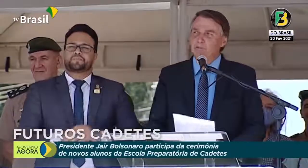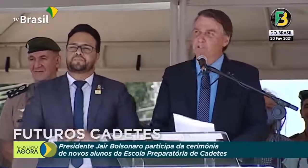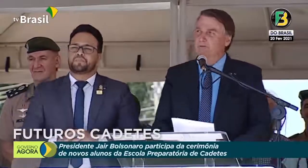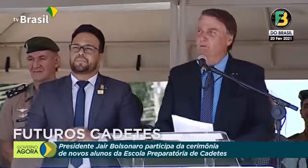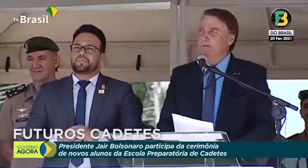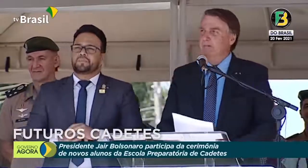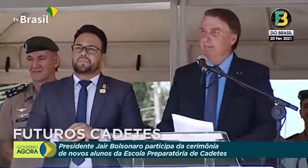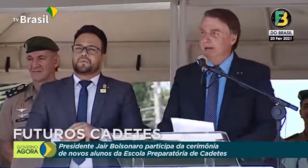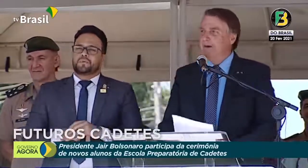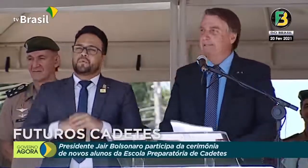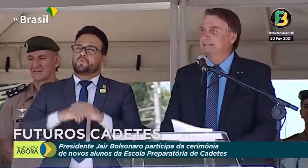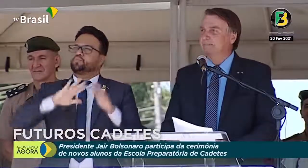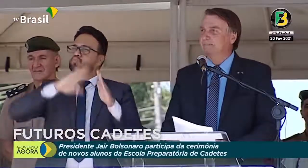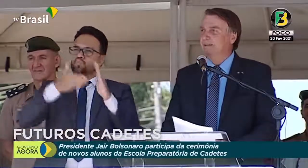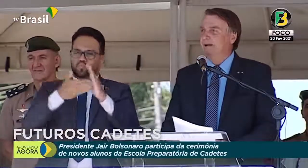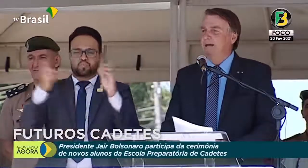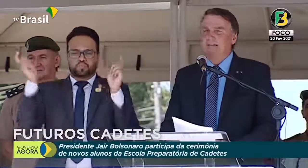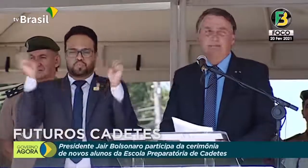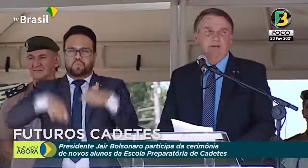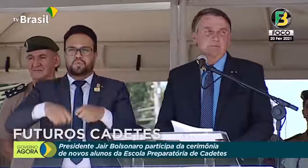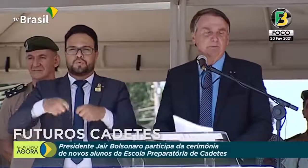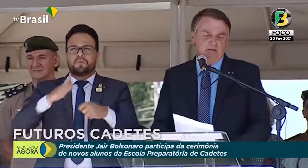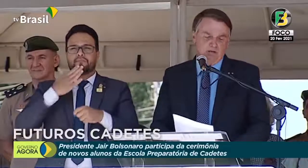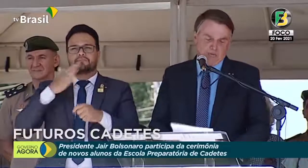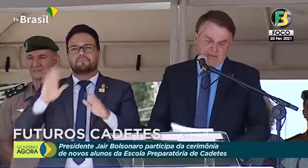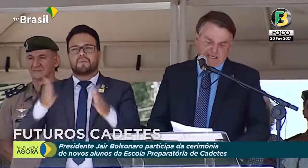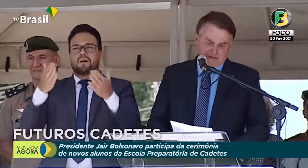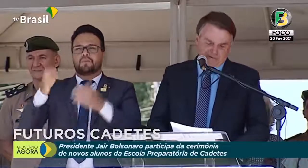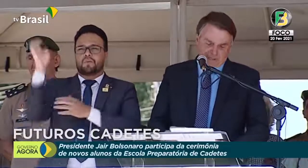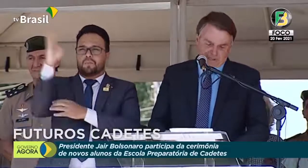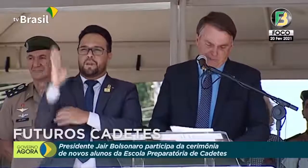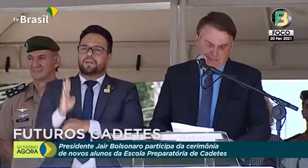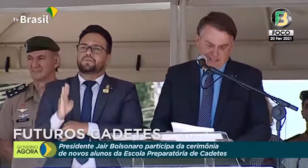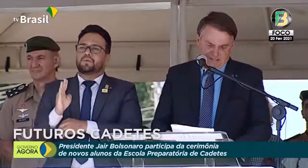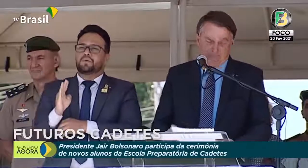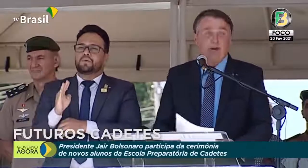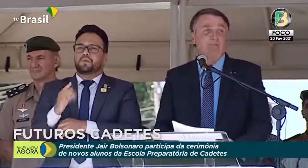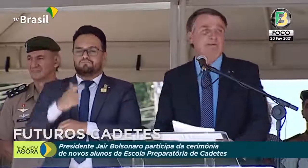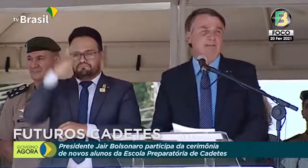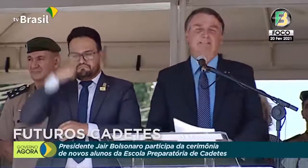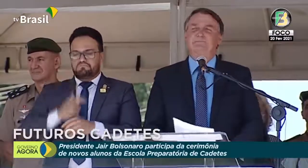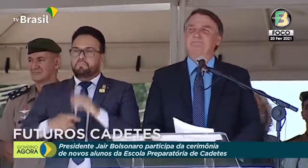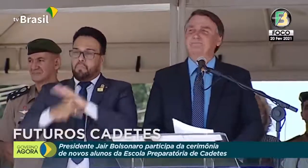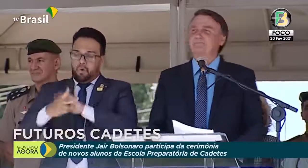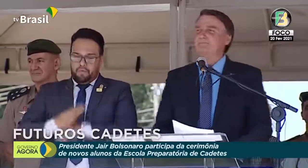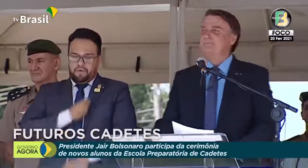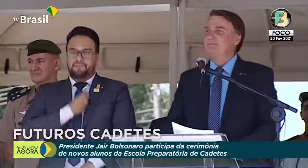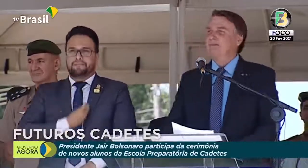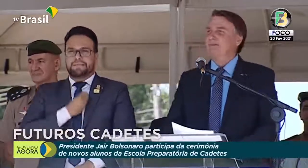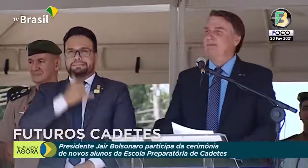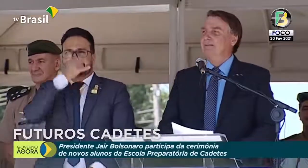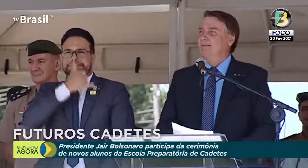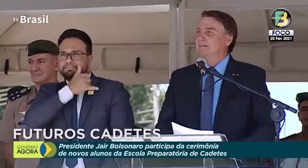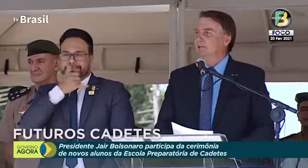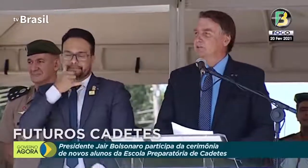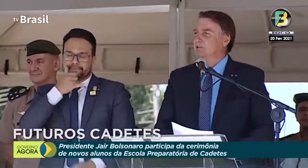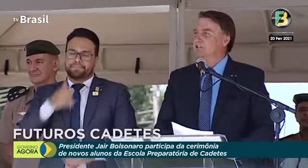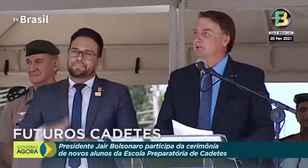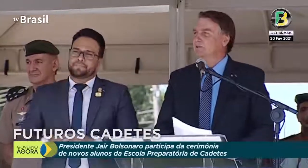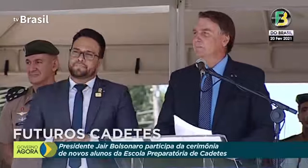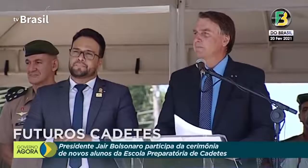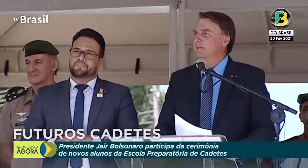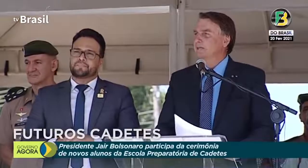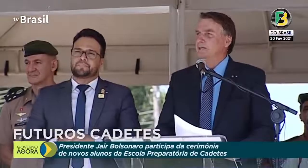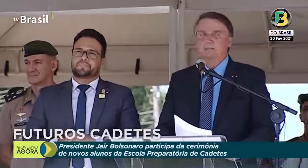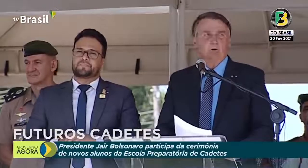tudo é possível pela pátria, até mesmo com o sacrifício da própria vida. Quis